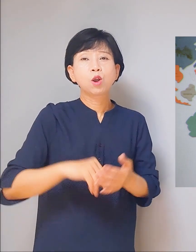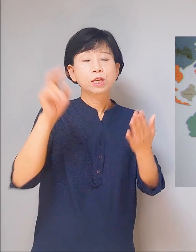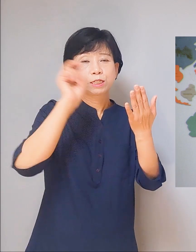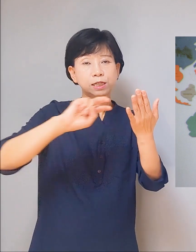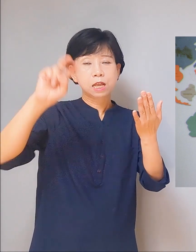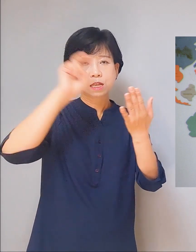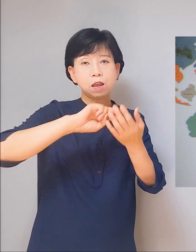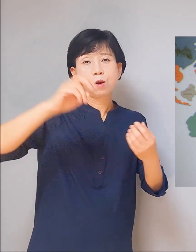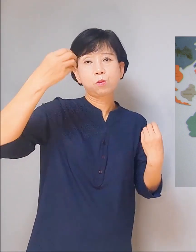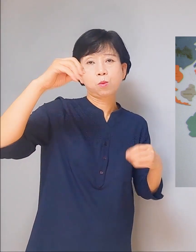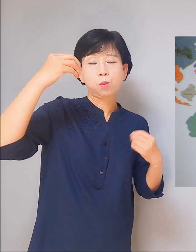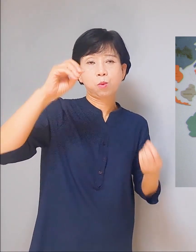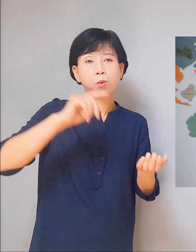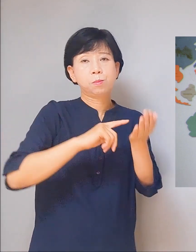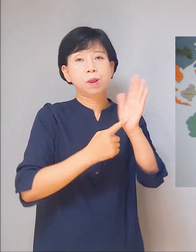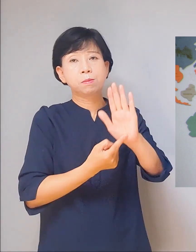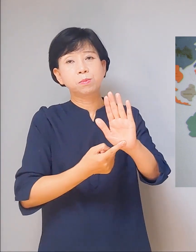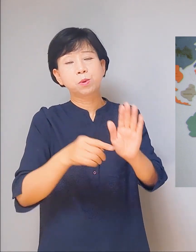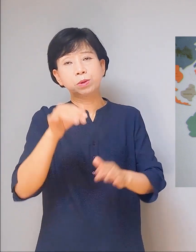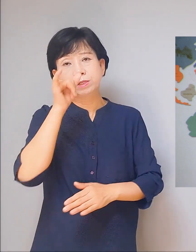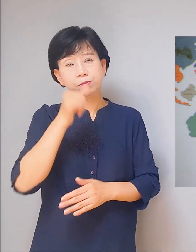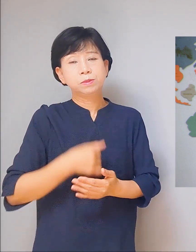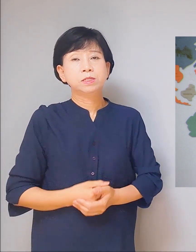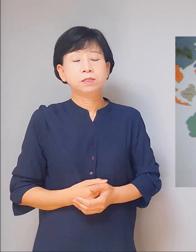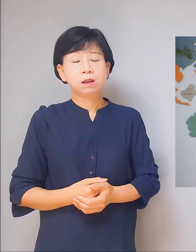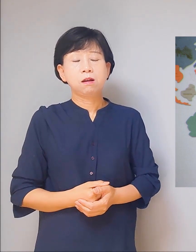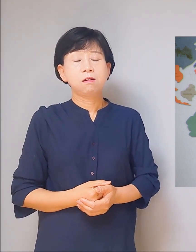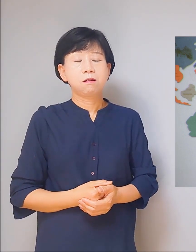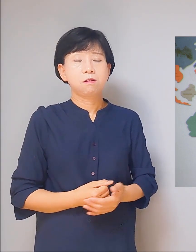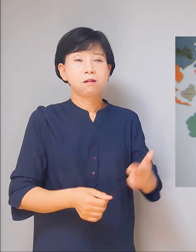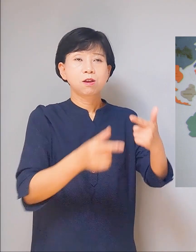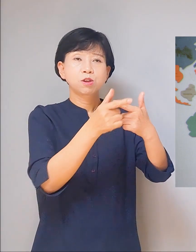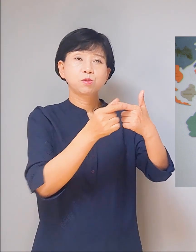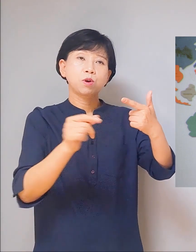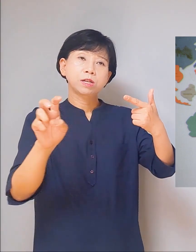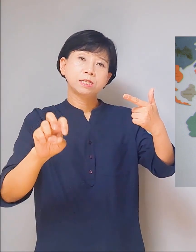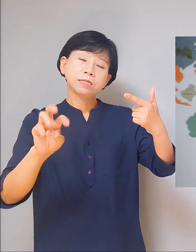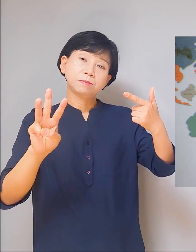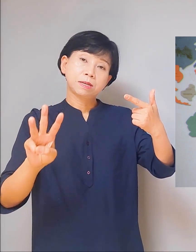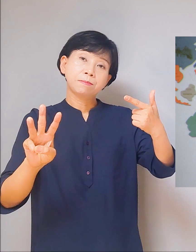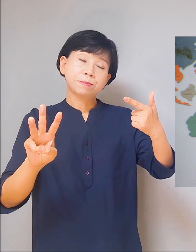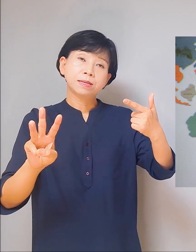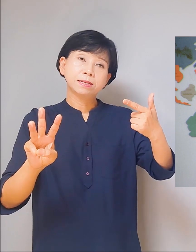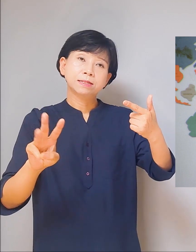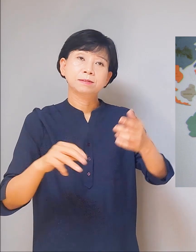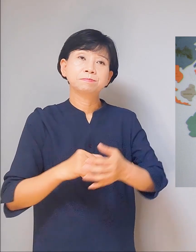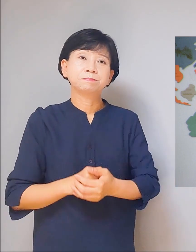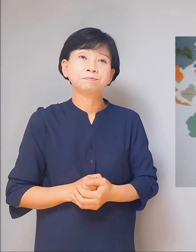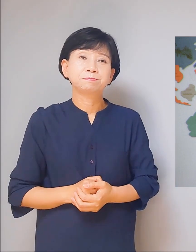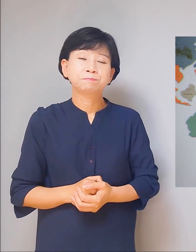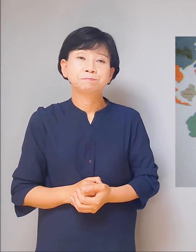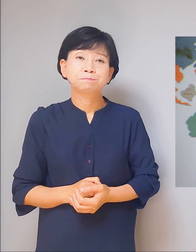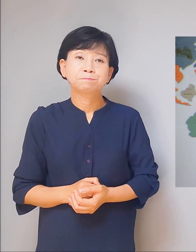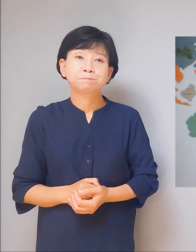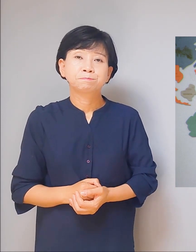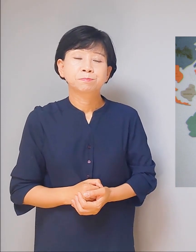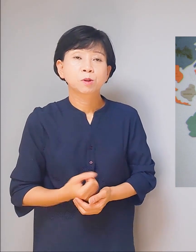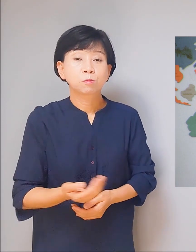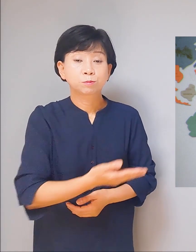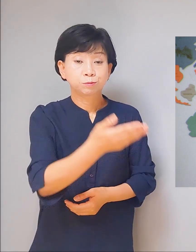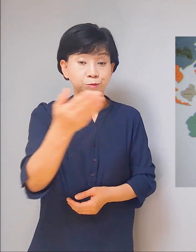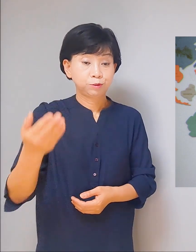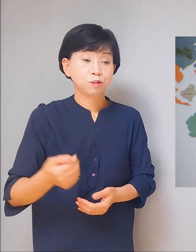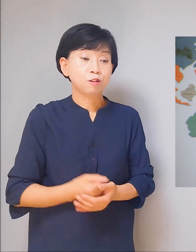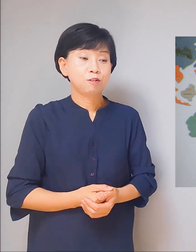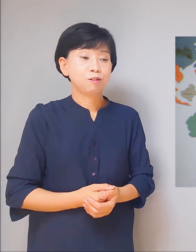23일 금요일입니다. 이제 우리 성도님들만 오셔도 뭐 관계는 없는데 혹시나 오실 분들이 있으면 우리 여러분